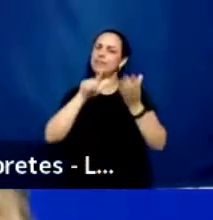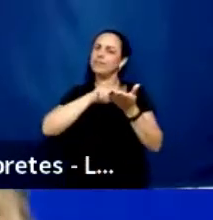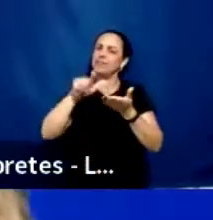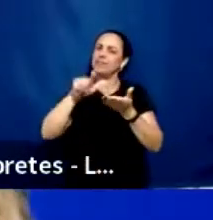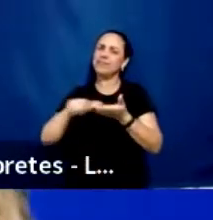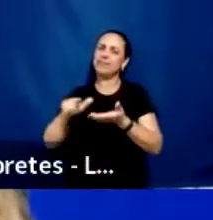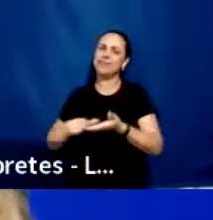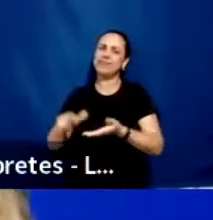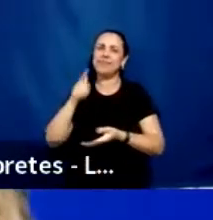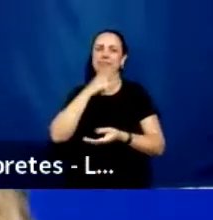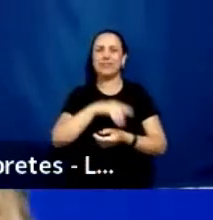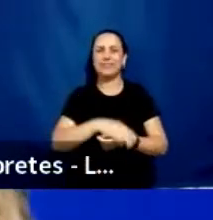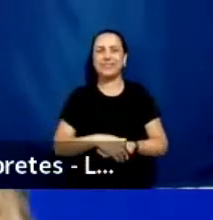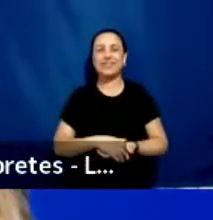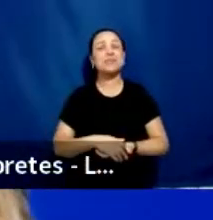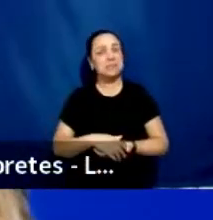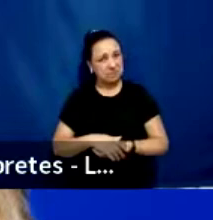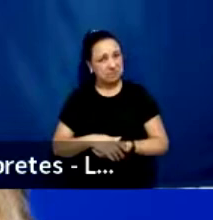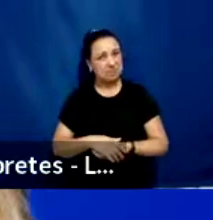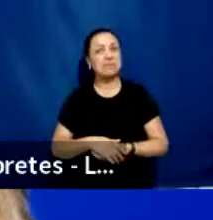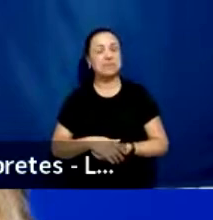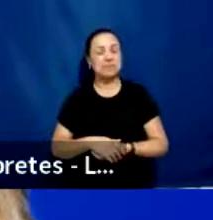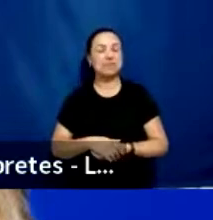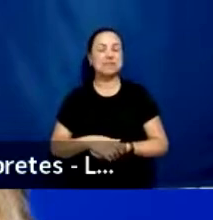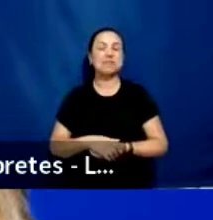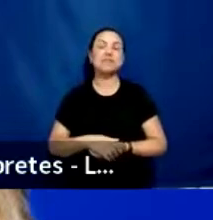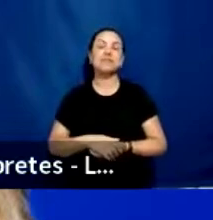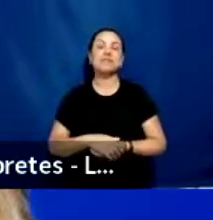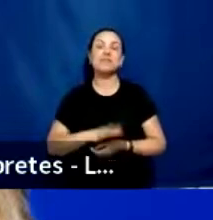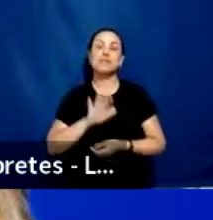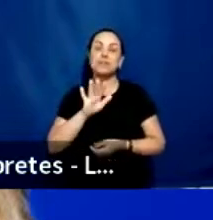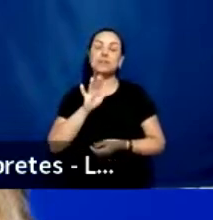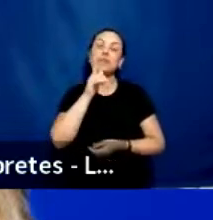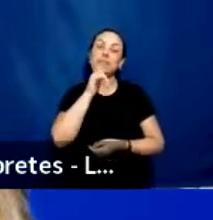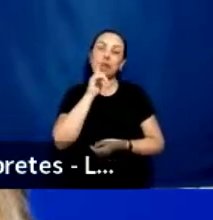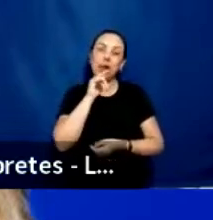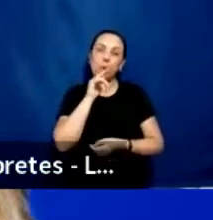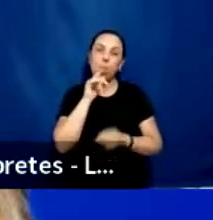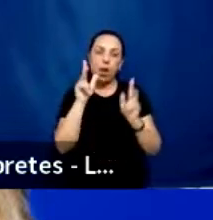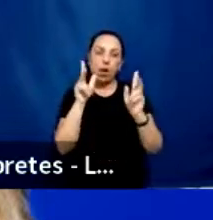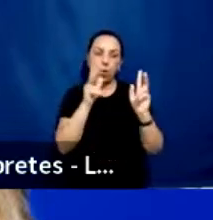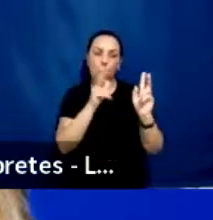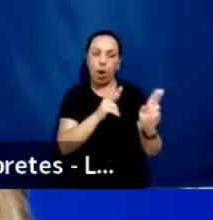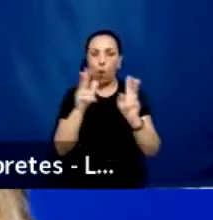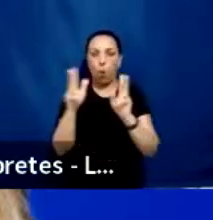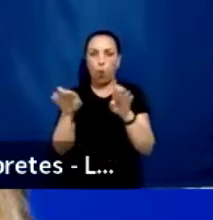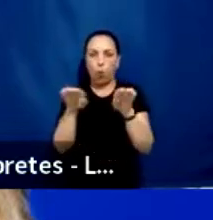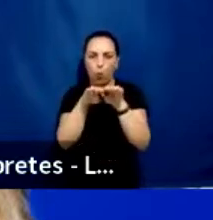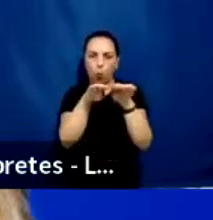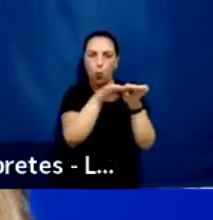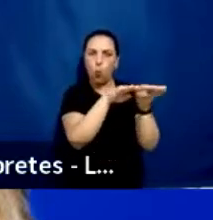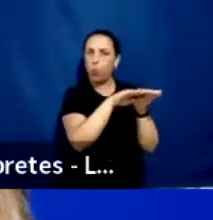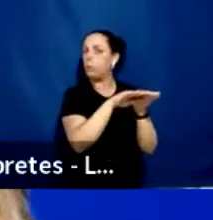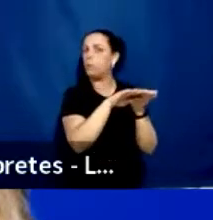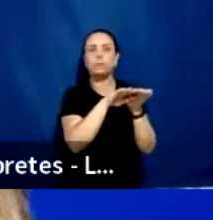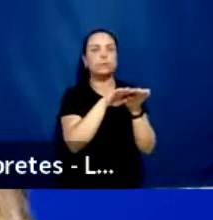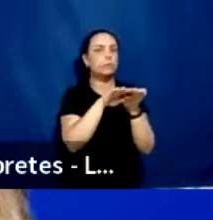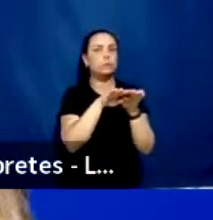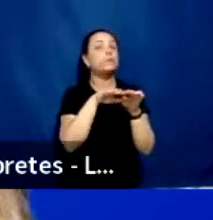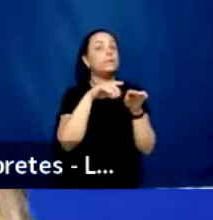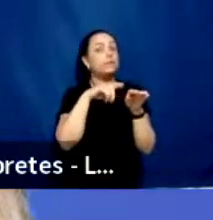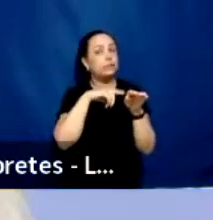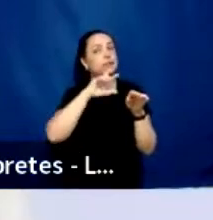tomar uma água de qualidade. Então, a água tem diferença. E por quê? Existe água que